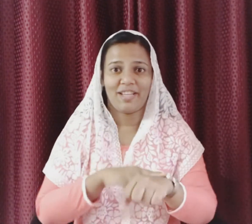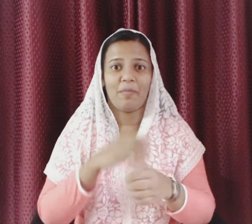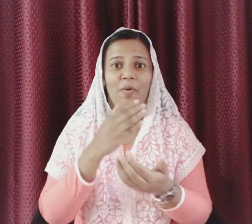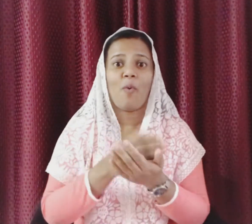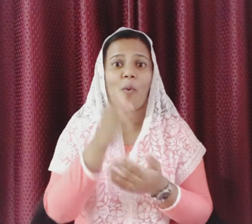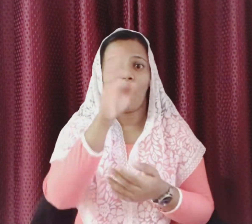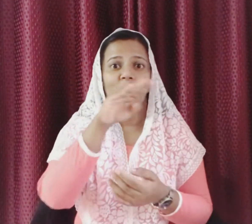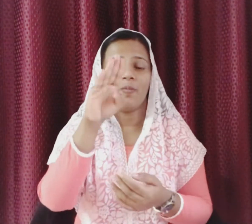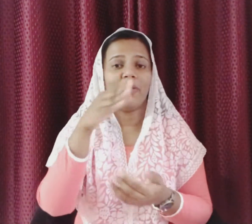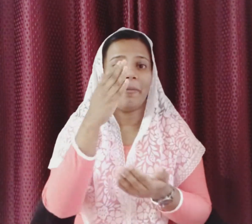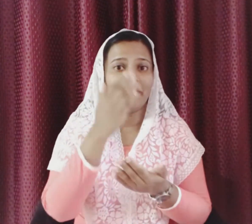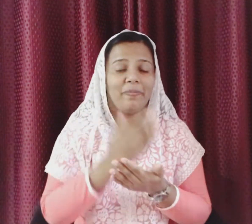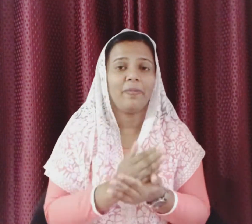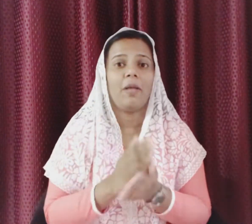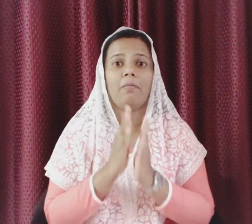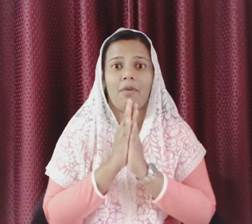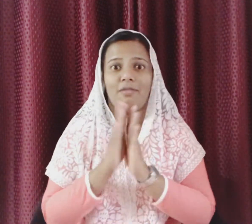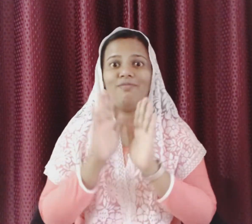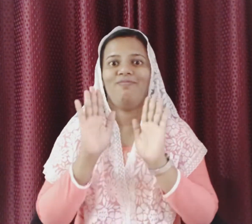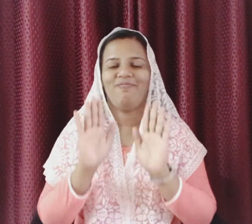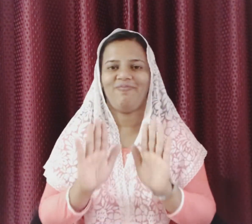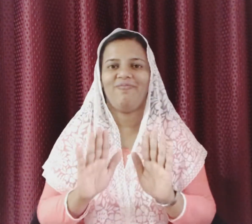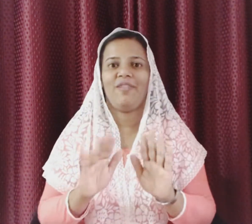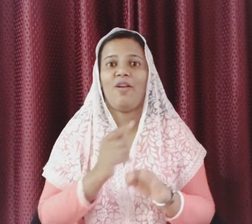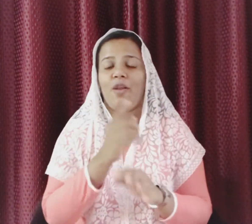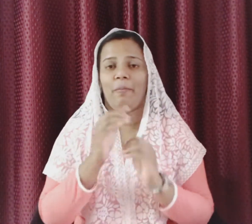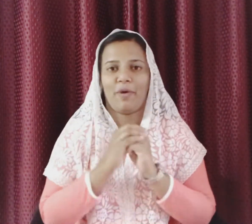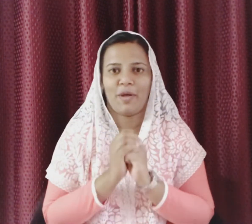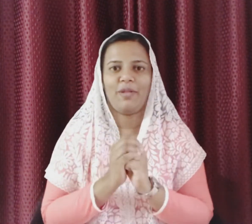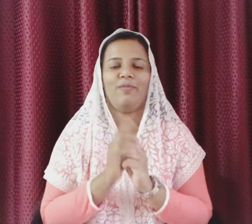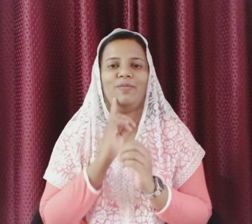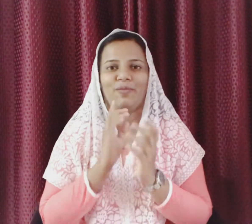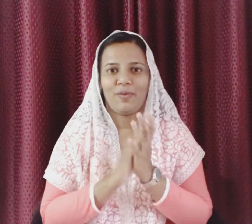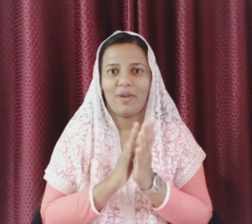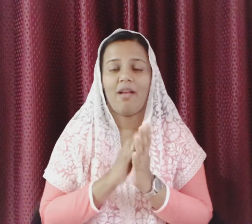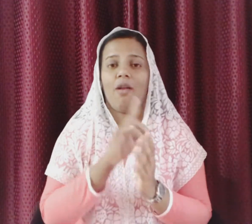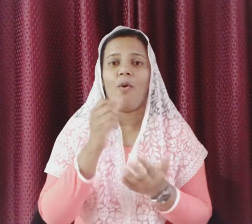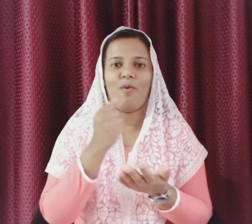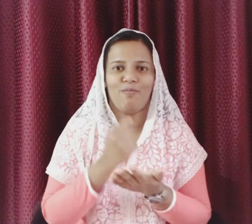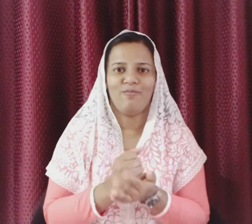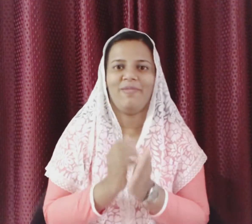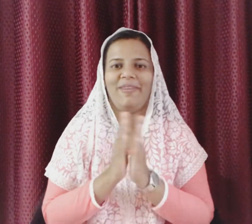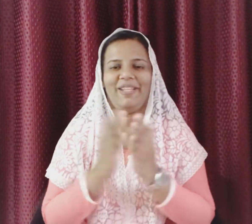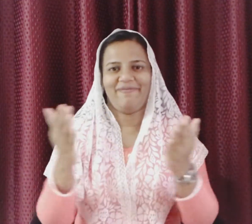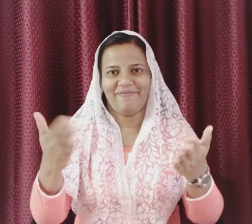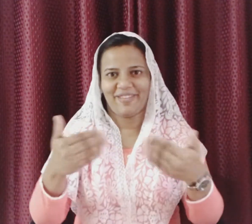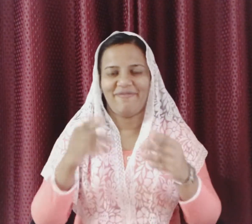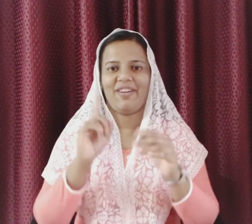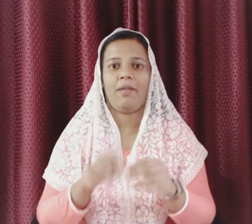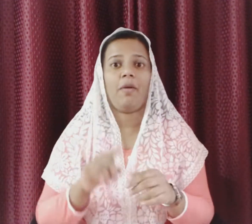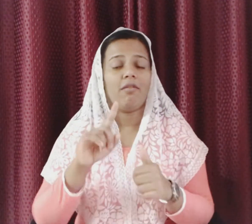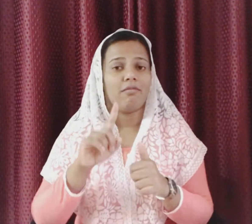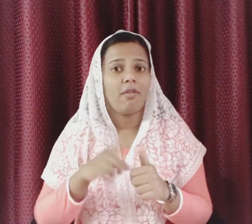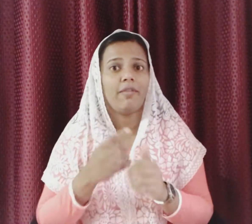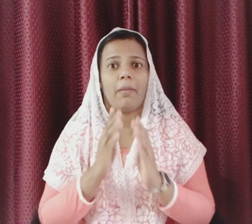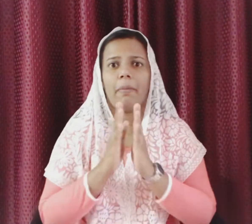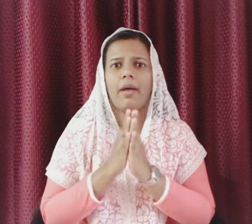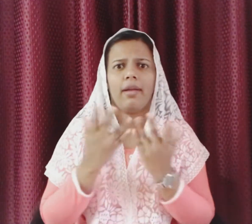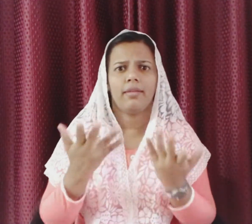യോഗമുണ്ട്. ദൈവവചനം ധ്യാനിക്കും, പ്രാർത്ഥിക്കും, ആരാധിക്കും, എല്ലാം ഉണ്ട്. അതുകൊണ്ട് നിശ്ചയമായിട്ടും നിങ്ങൾ പങ്കെടുക്കണം. അത്യാവശ്യമുള്ള പ്രാർത്ഥന റിക്വസ്റ്റുകൾ മാത്രം, ഇഫ്